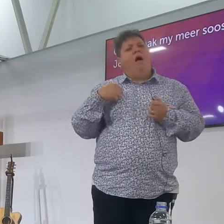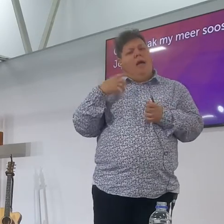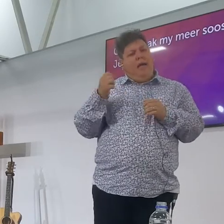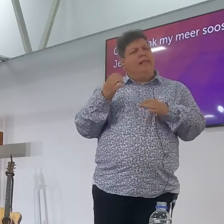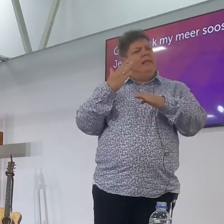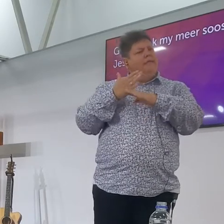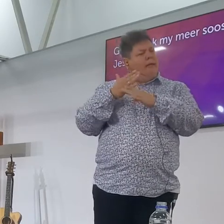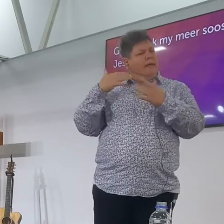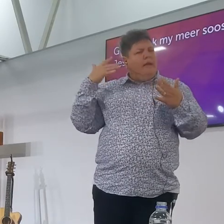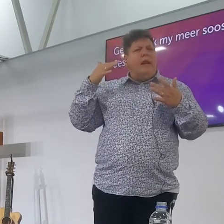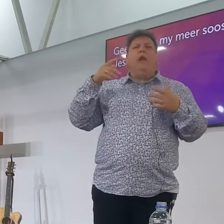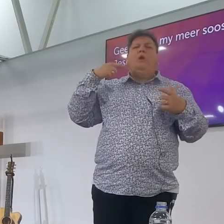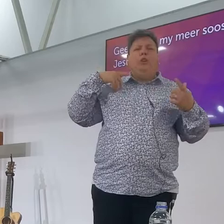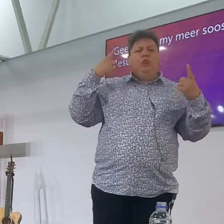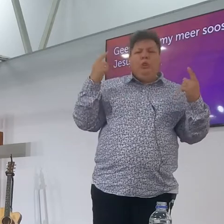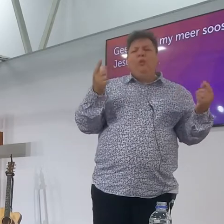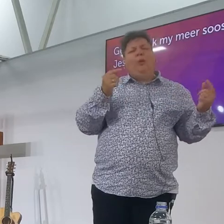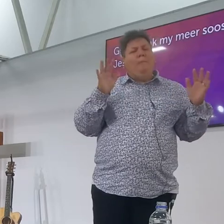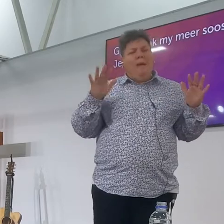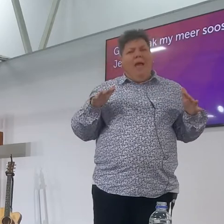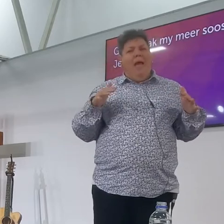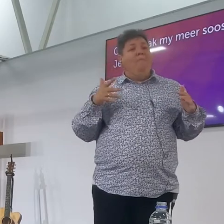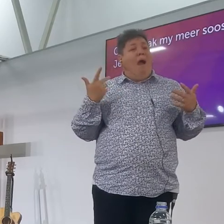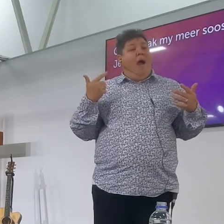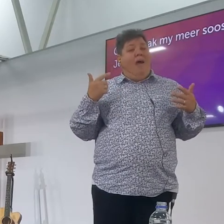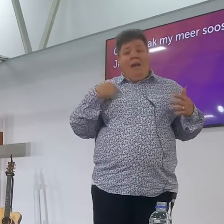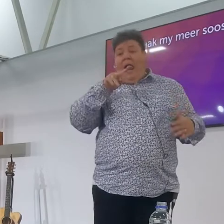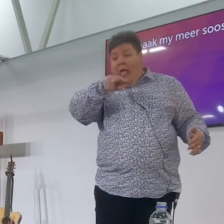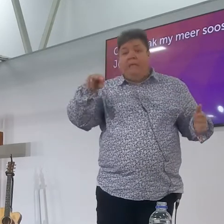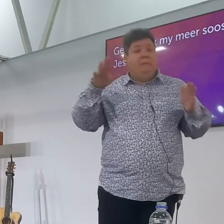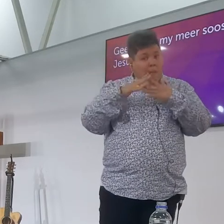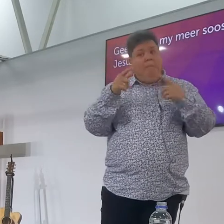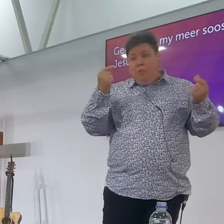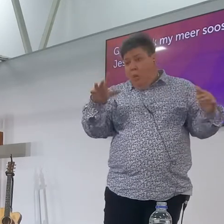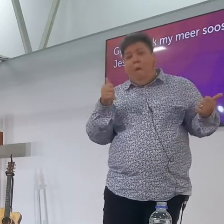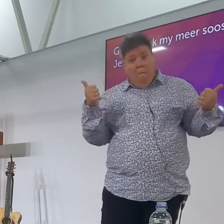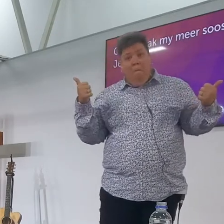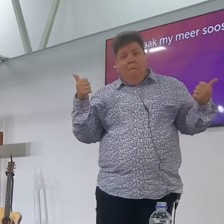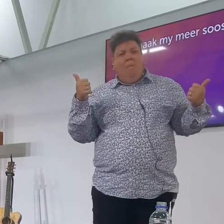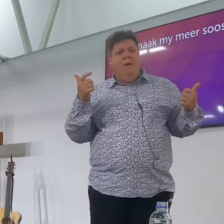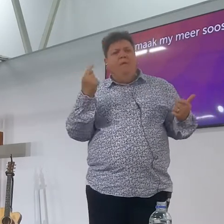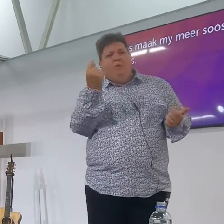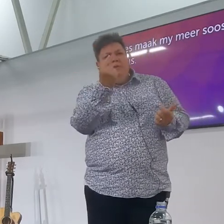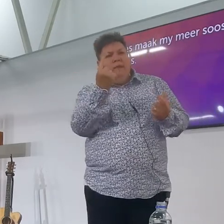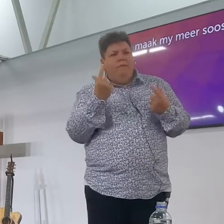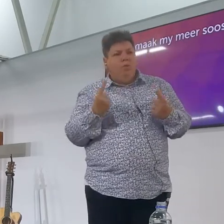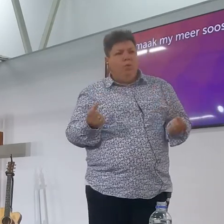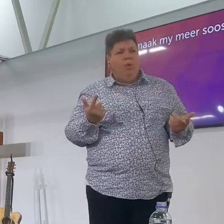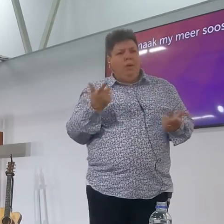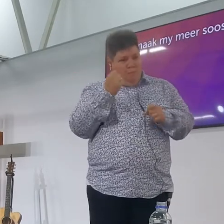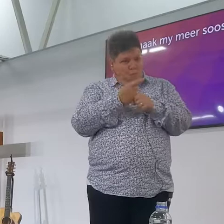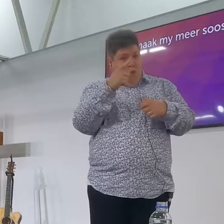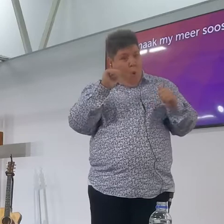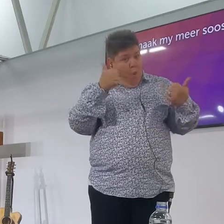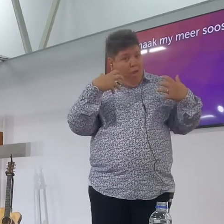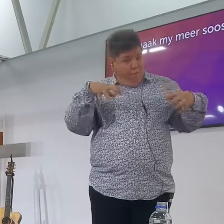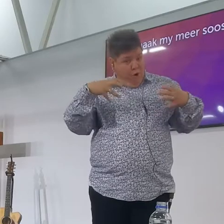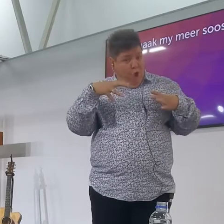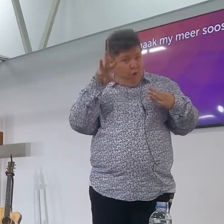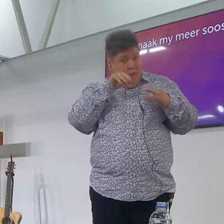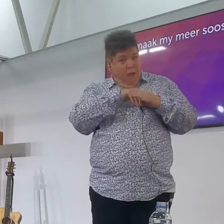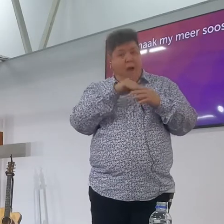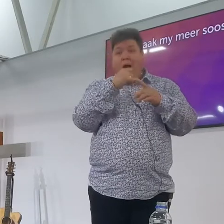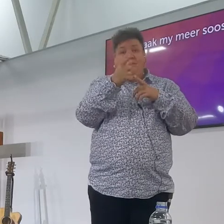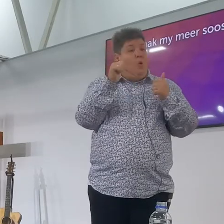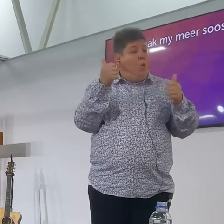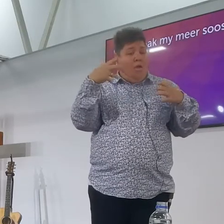van al die goeie goeders wat hulle gedoen het, maar as ek nie die vrug dra nie, dan beteken al die goed niks nie. Want wat help het om kom by die Here